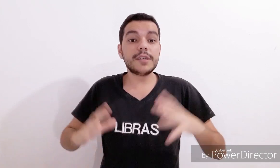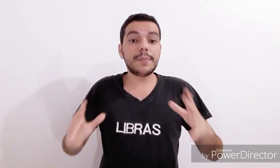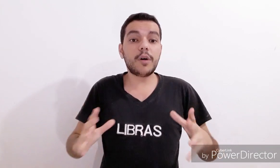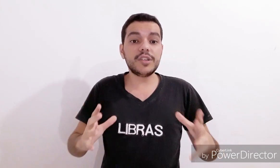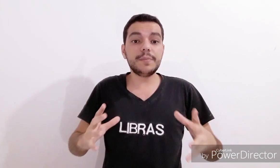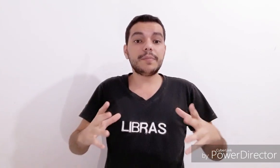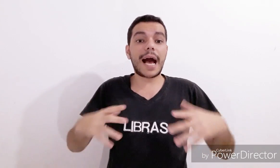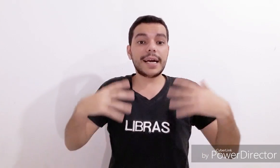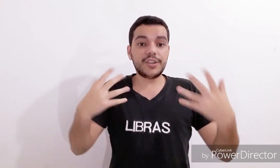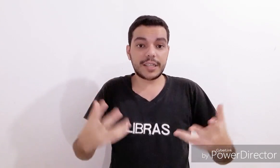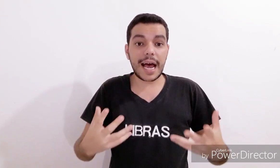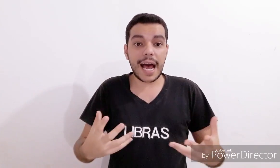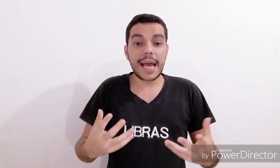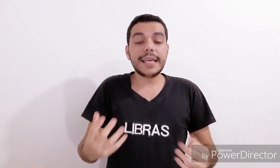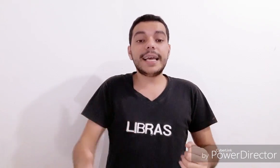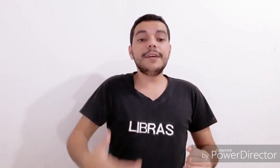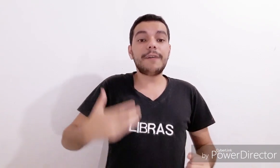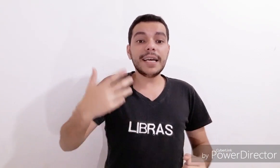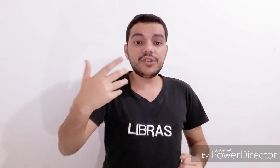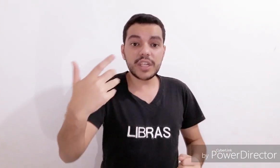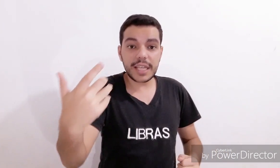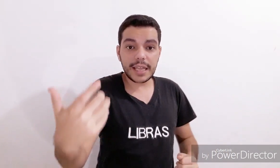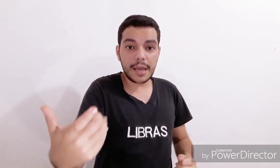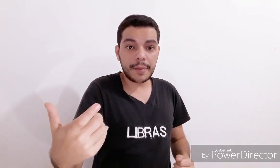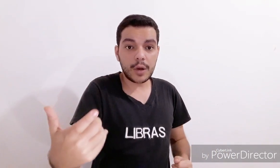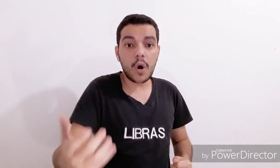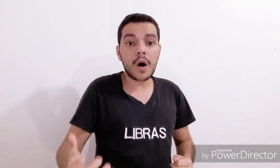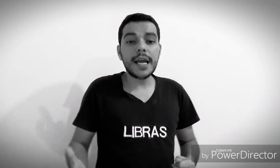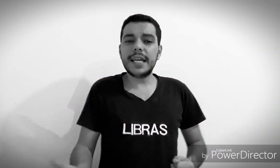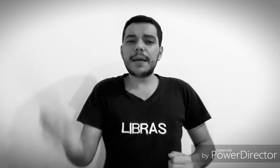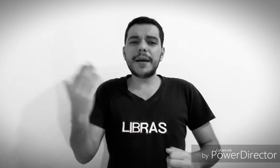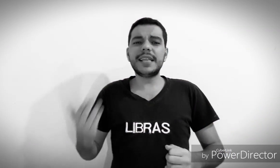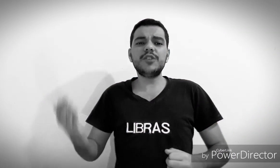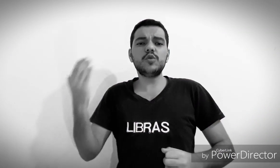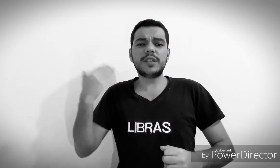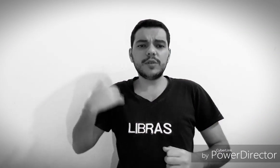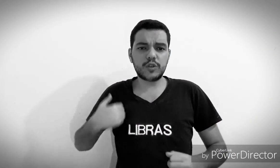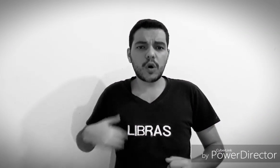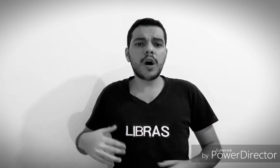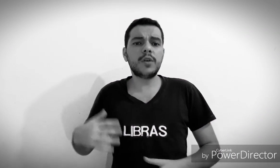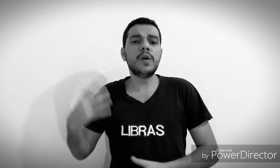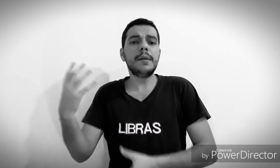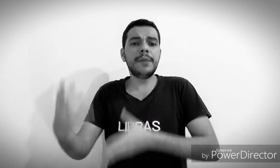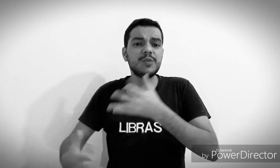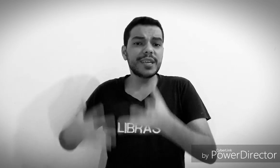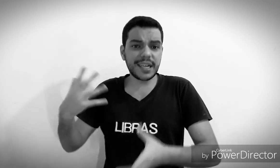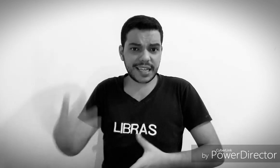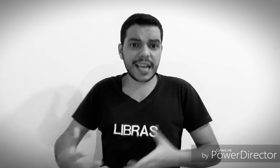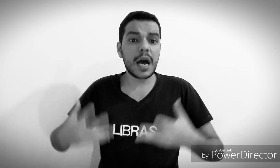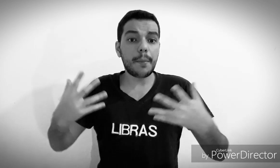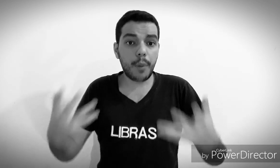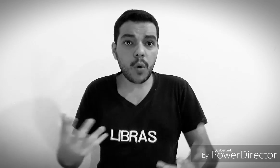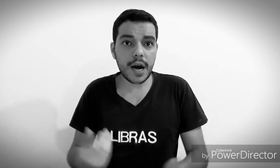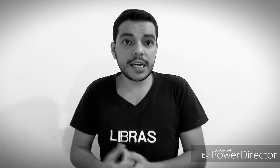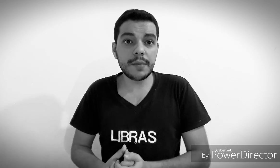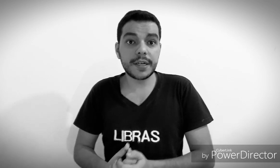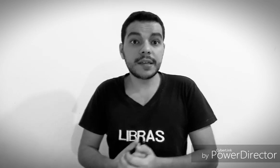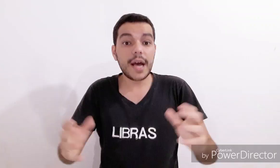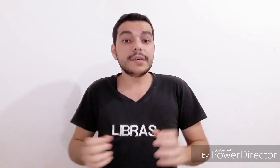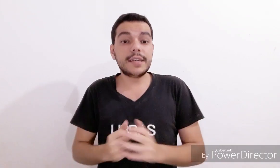Você pode acreditar que ele vai te entender melhor, independente do seu histórico, mesmo que ele tenha poucas libras, se